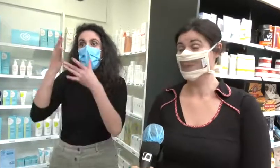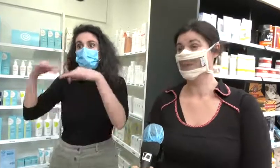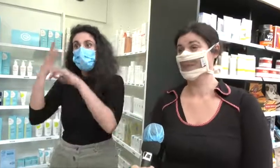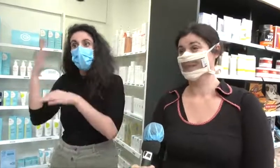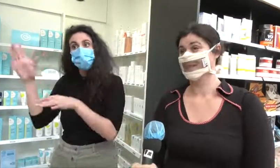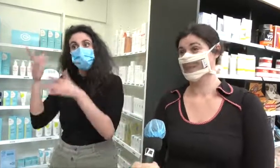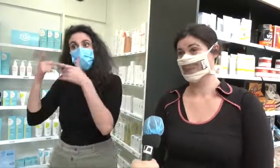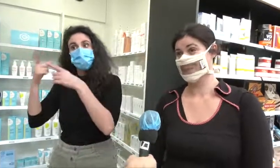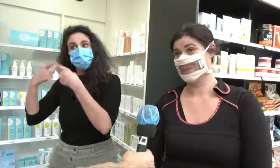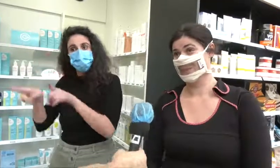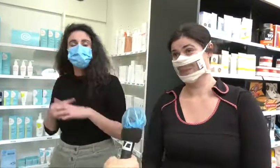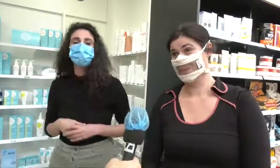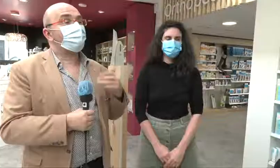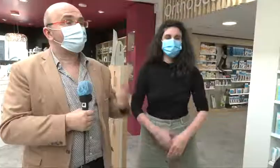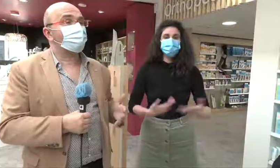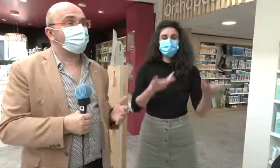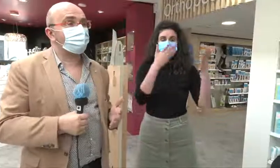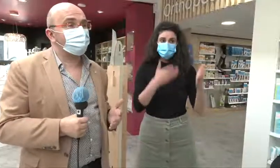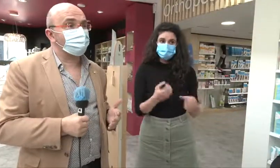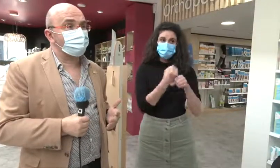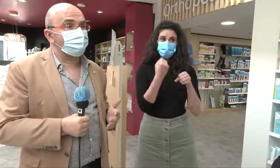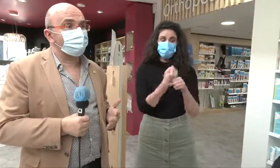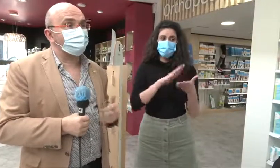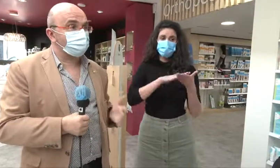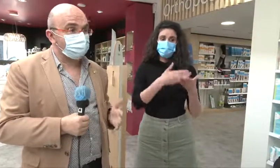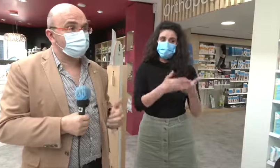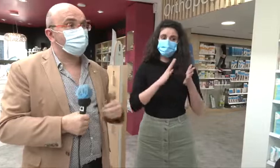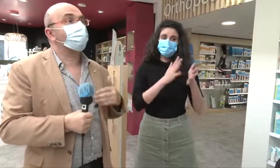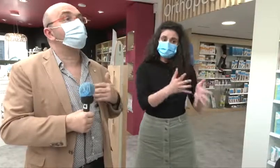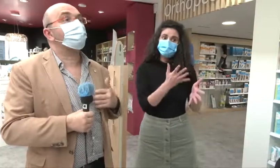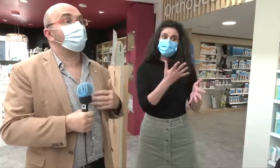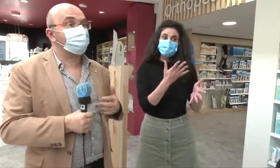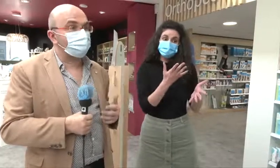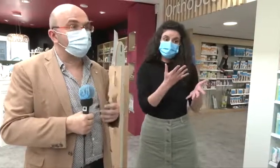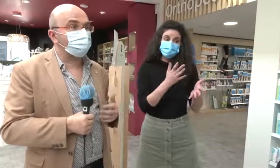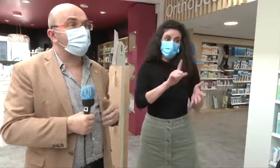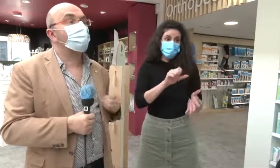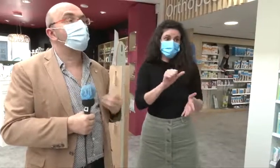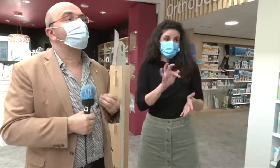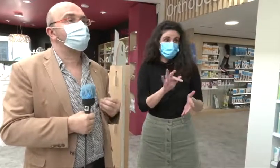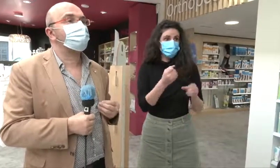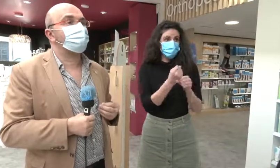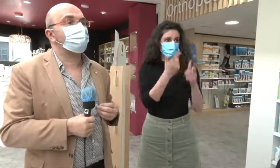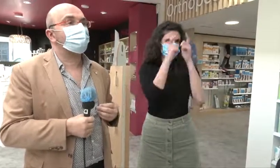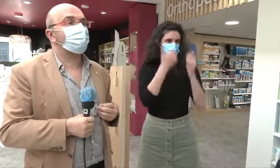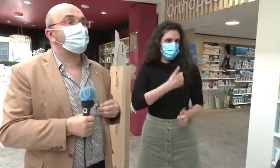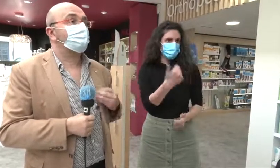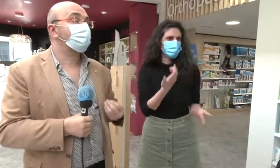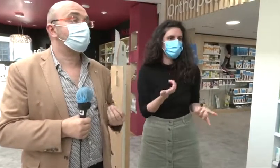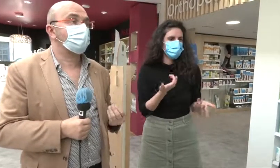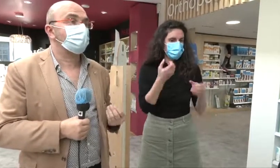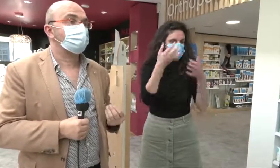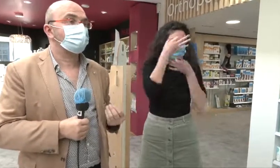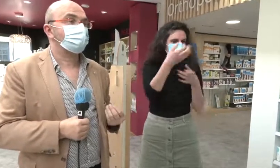pays. Vous êtes interprète en langue des signes française, interprète indépendante. En quoi consistent exactement